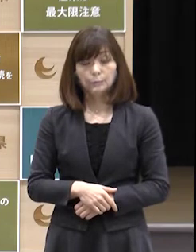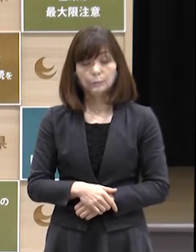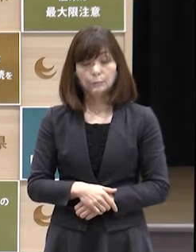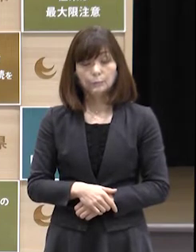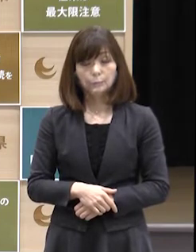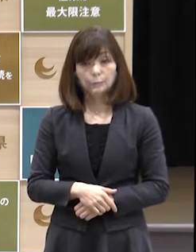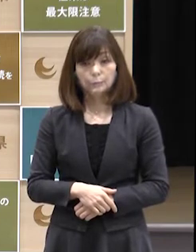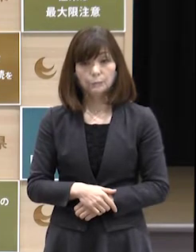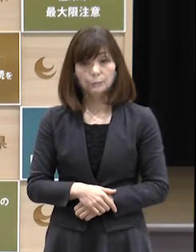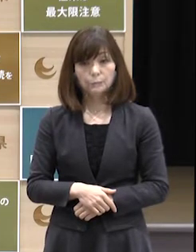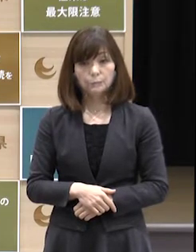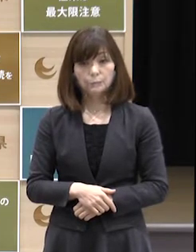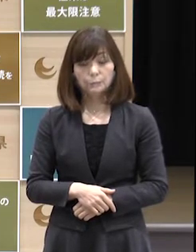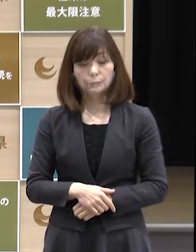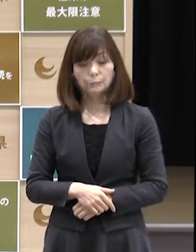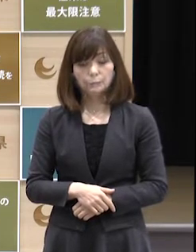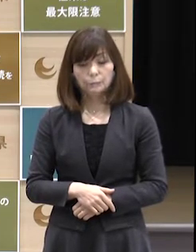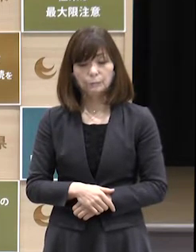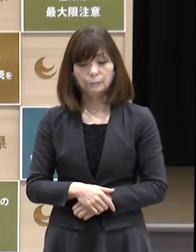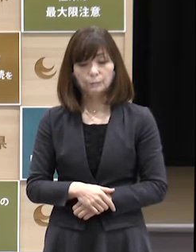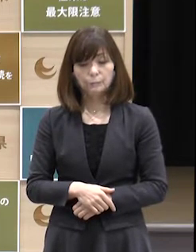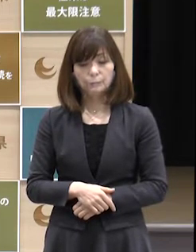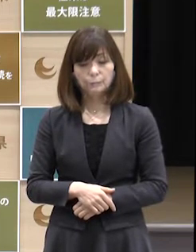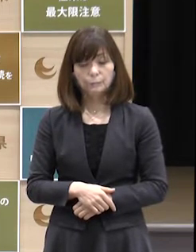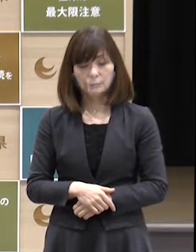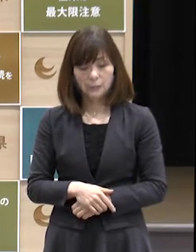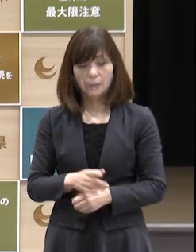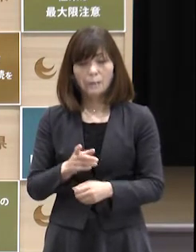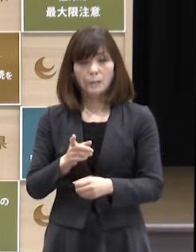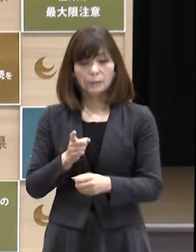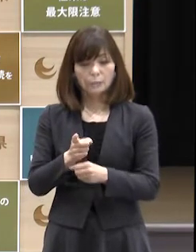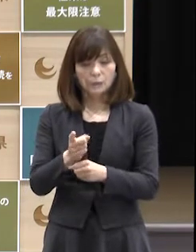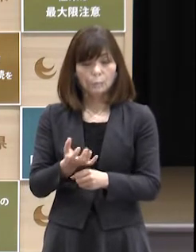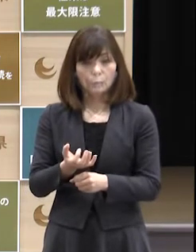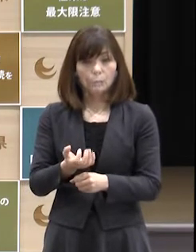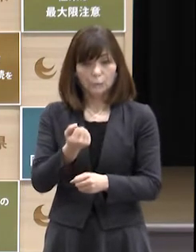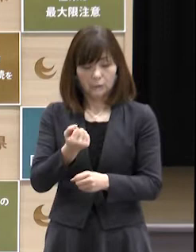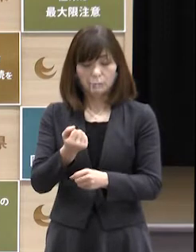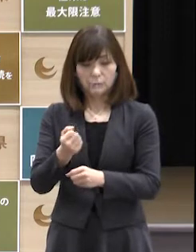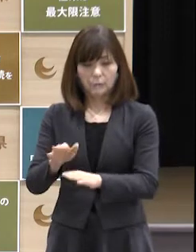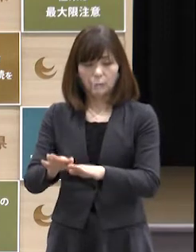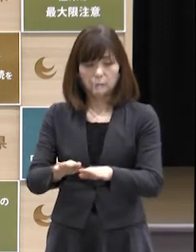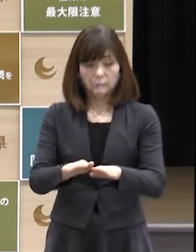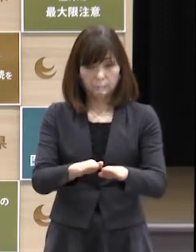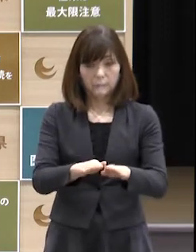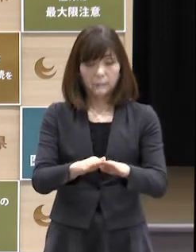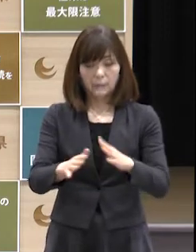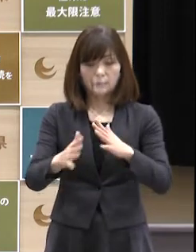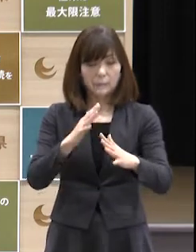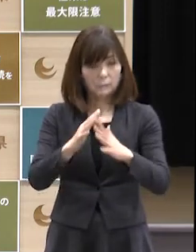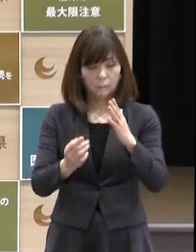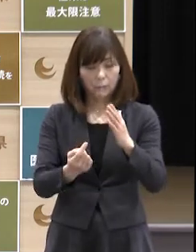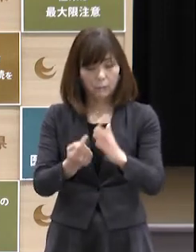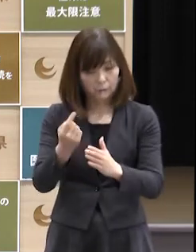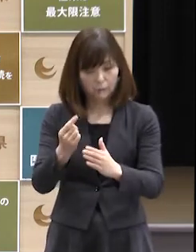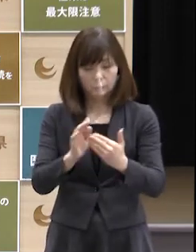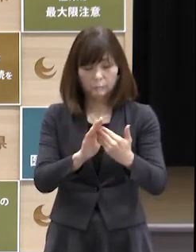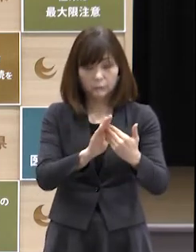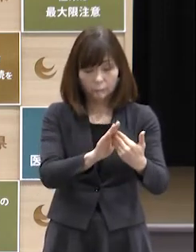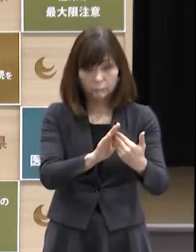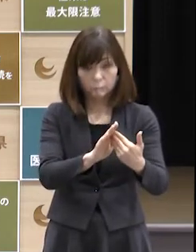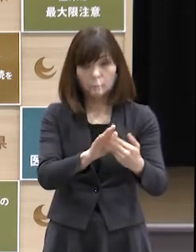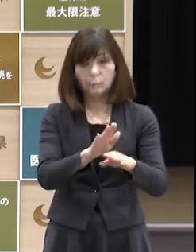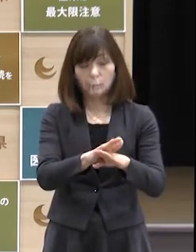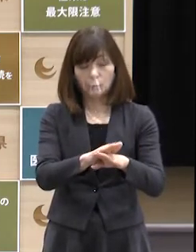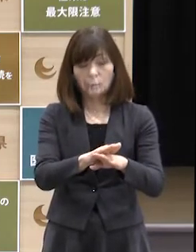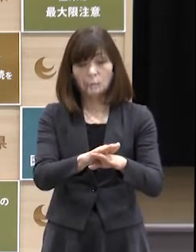戦争のエスカレーションが起きないということでもあったんですけれども、今般核兵器を持っている